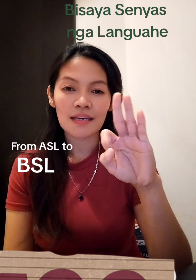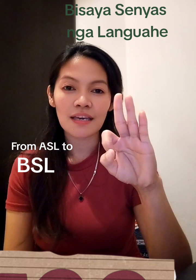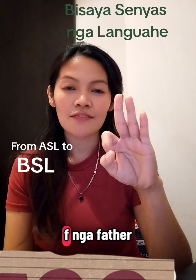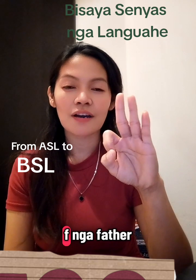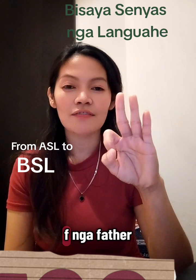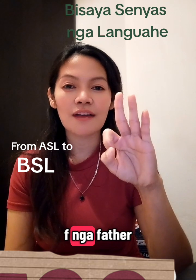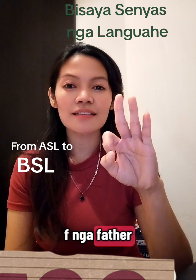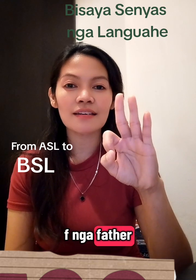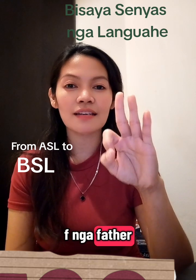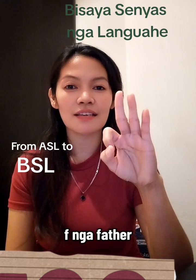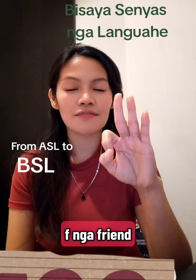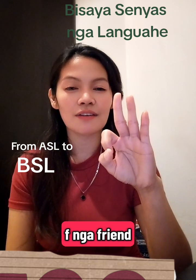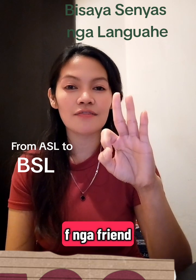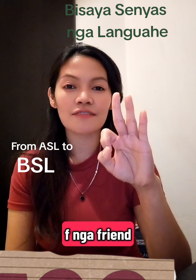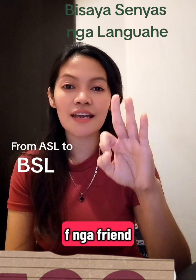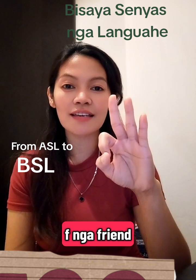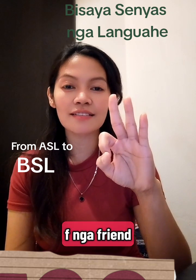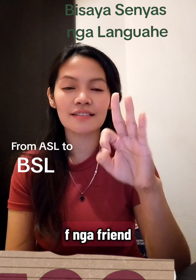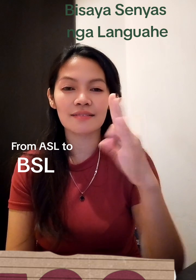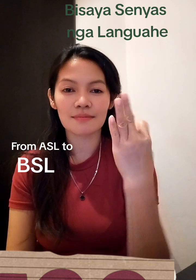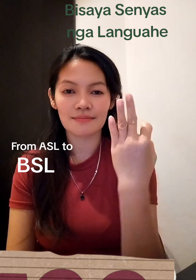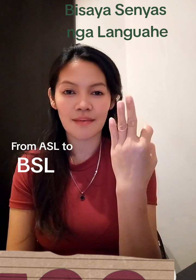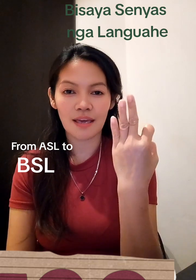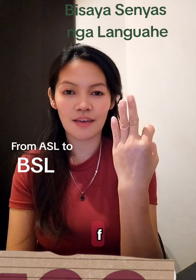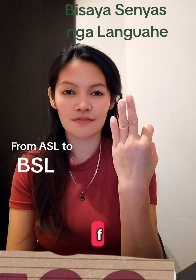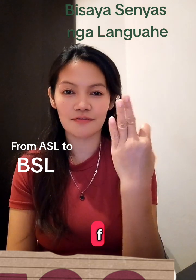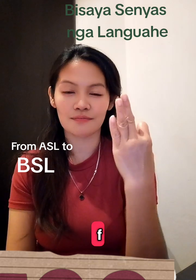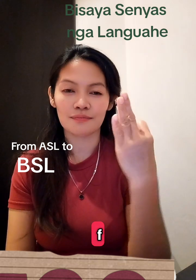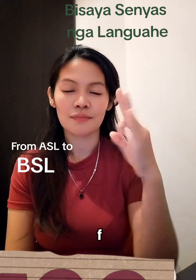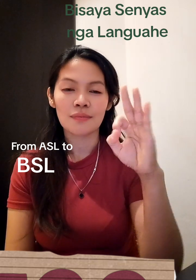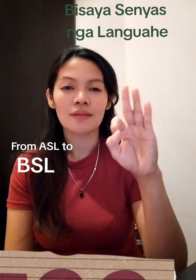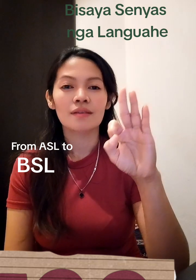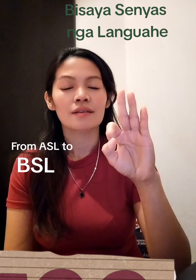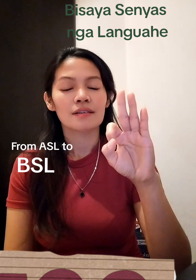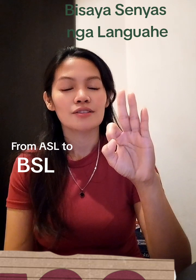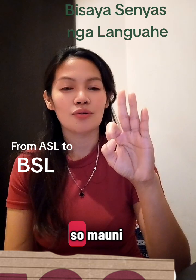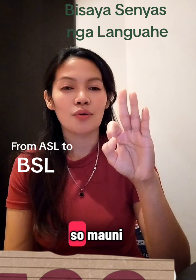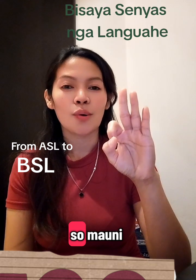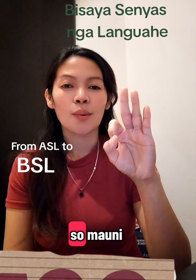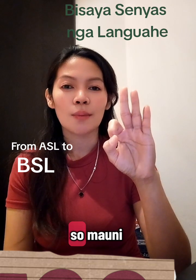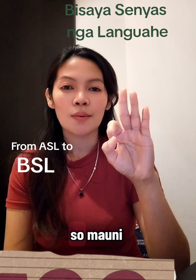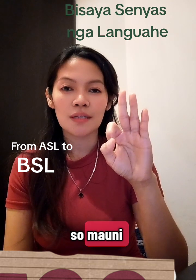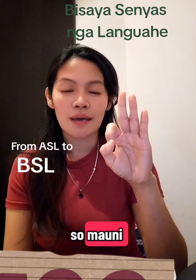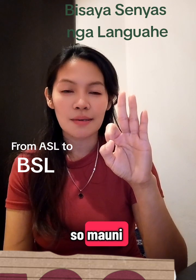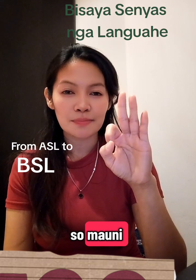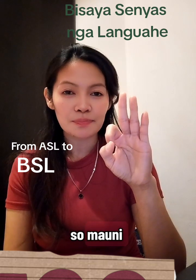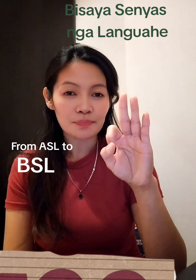F nga father, F nga friend, F. So, mao ni ang